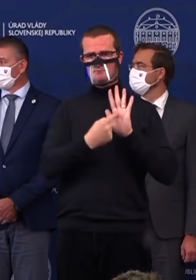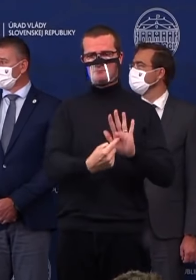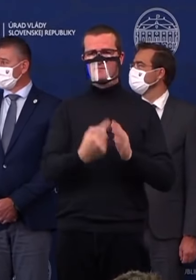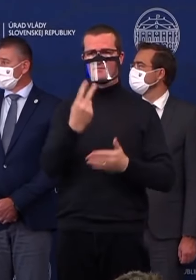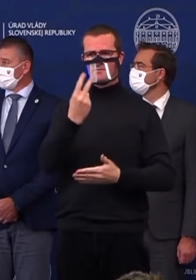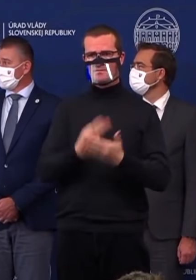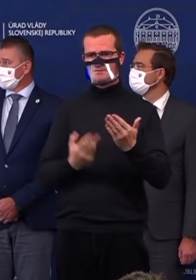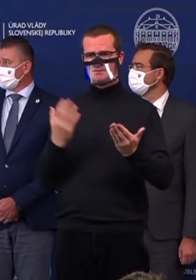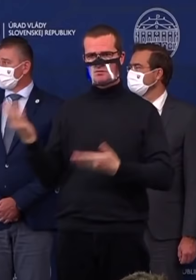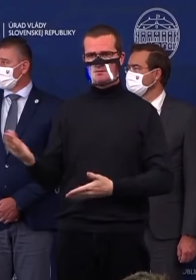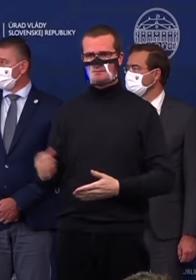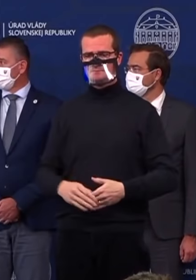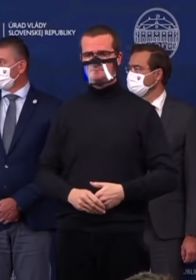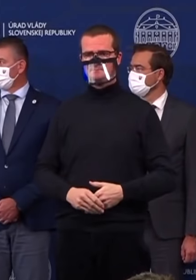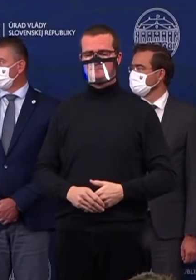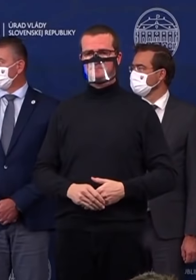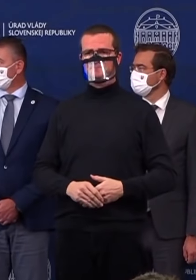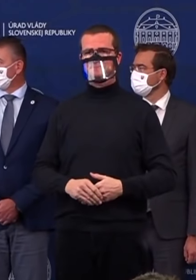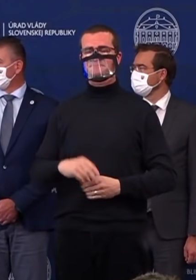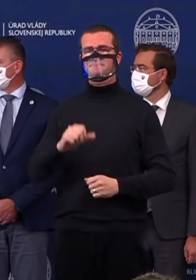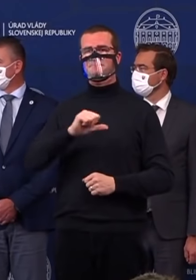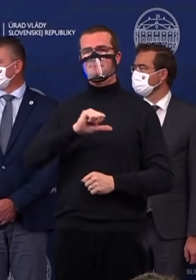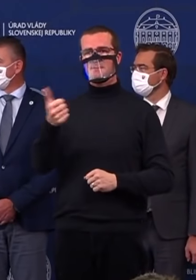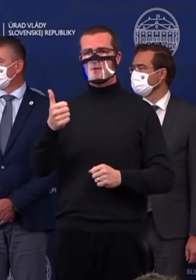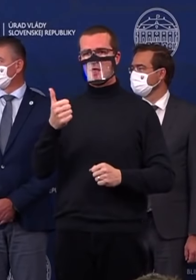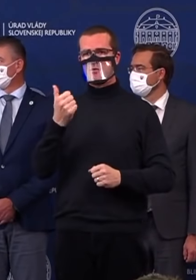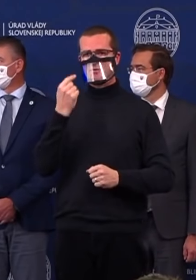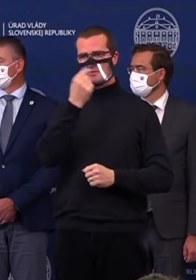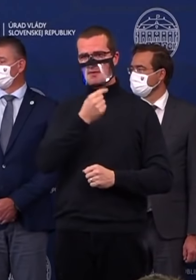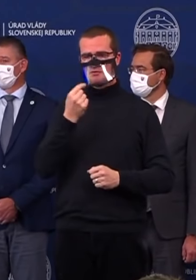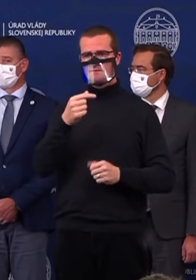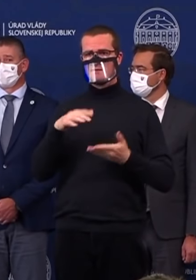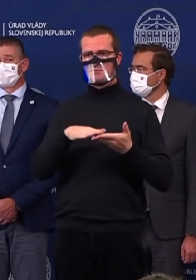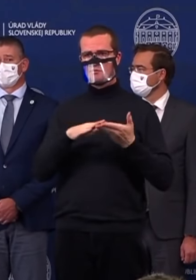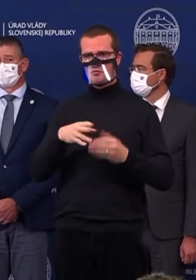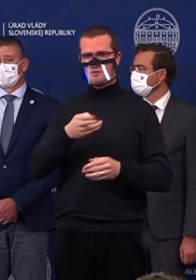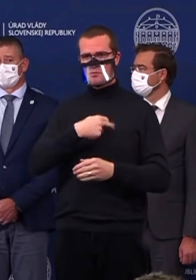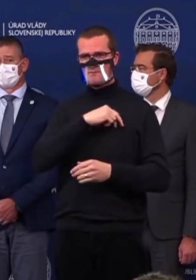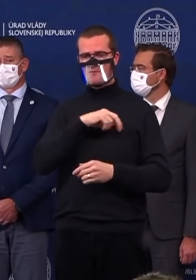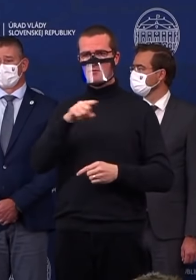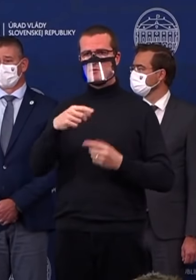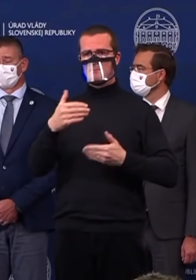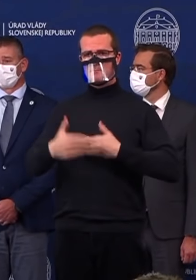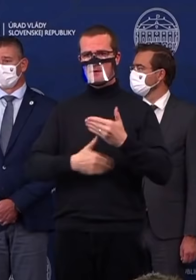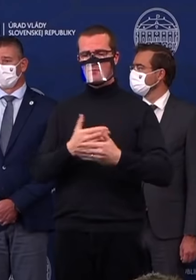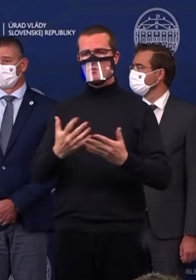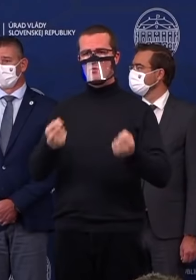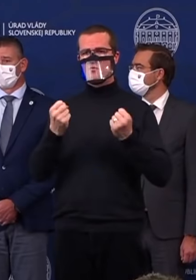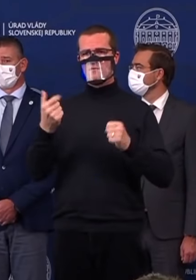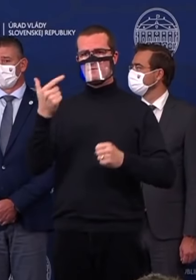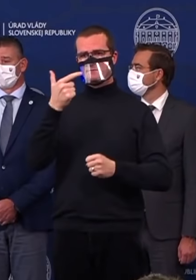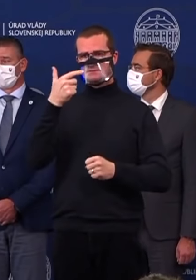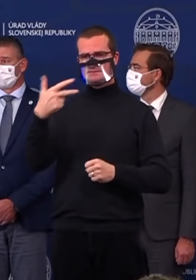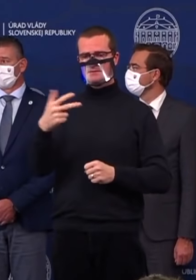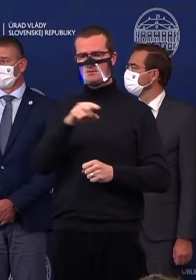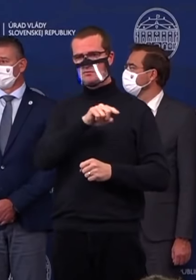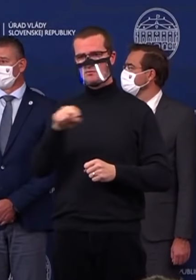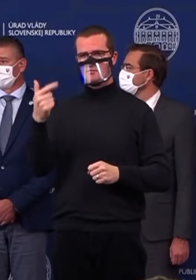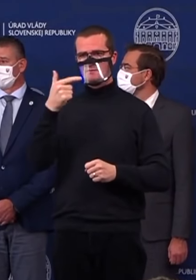výsledky. Počas pilotného testovania operácie Spoločná zodpovednosť, ktorý prebehlo od 23.